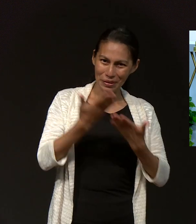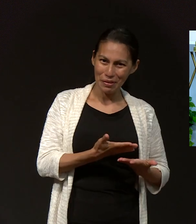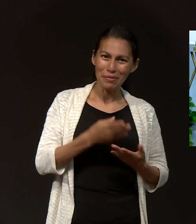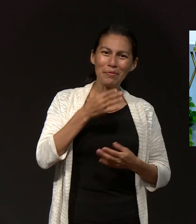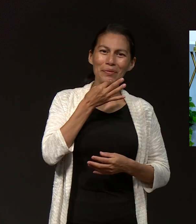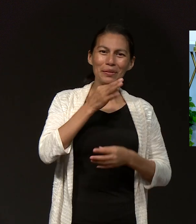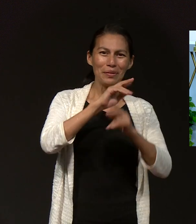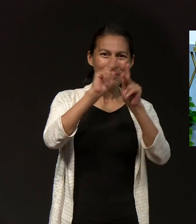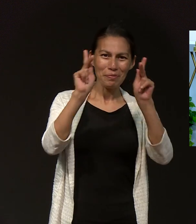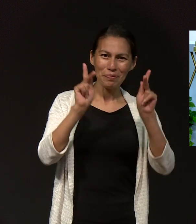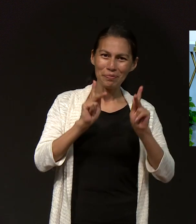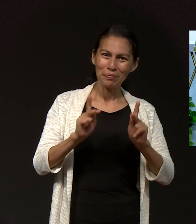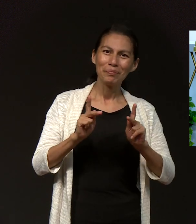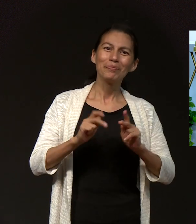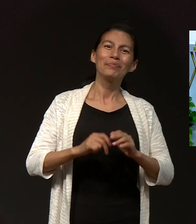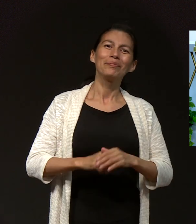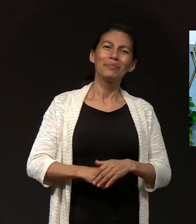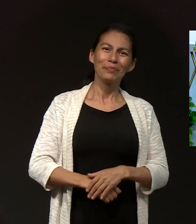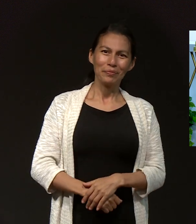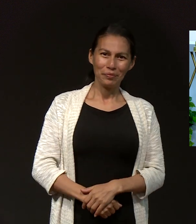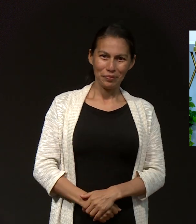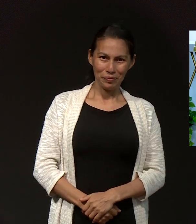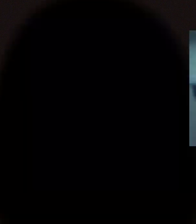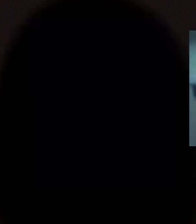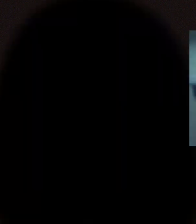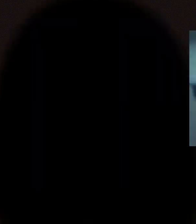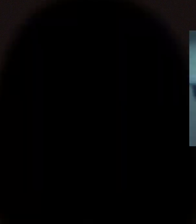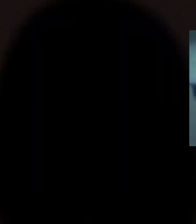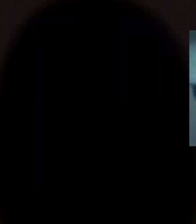Bienvenidos a Un Momento de Paz.